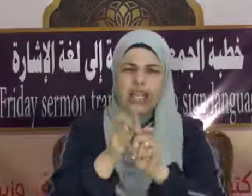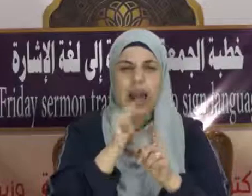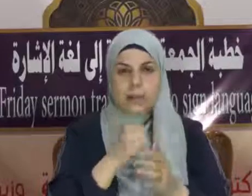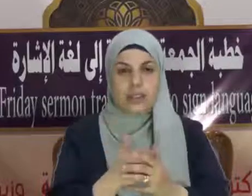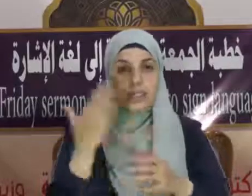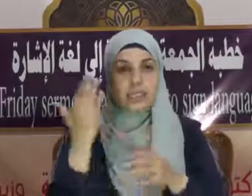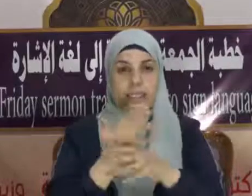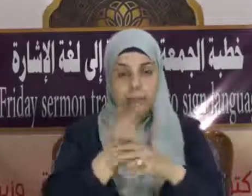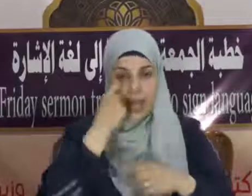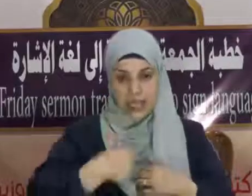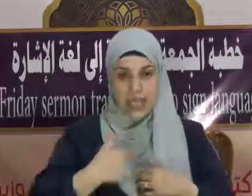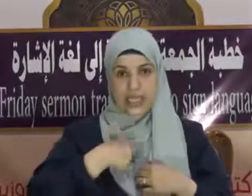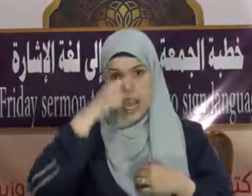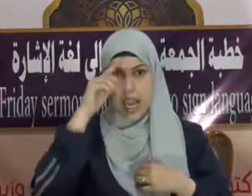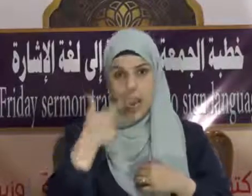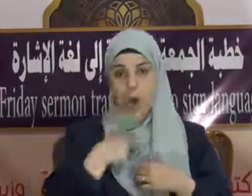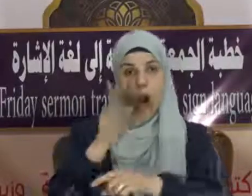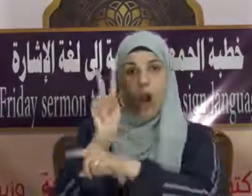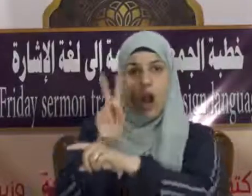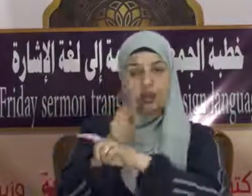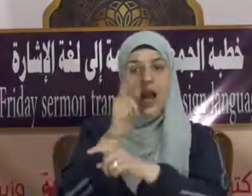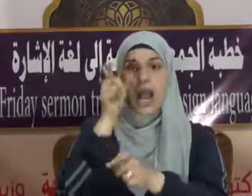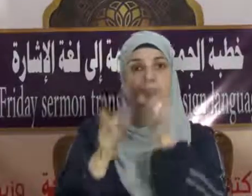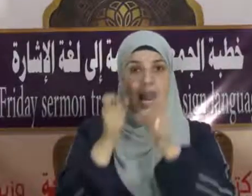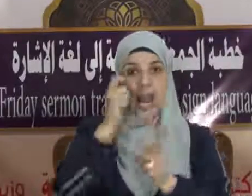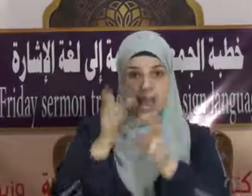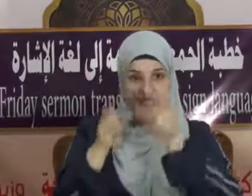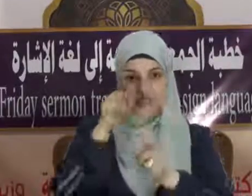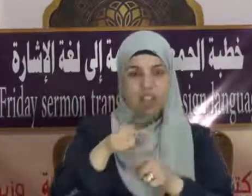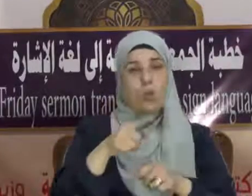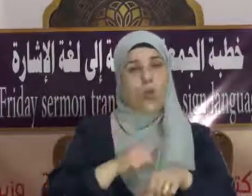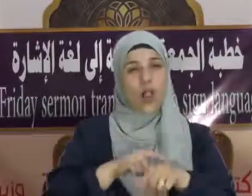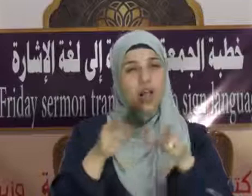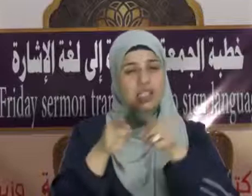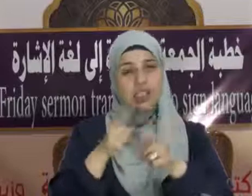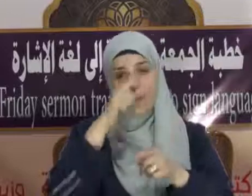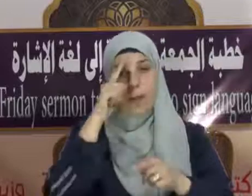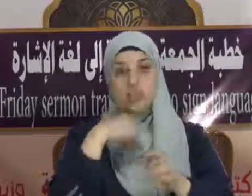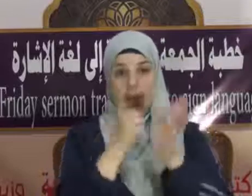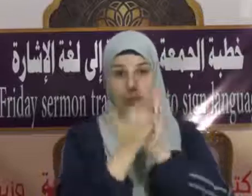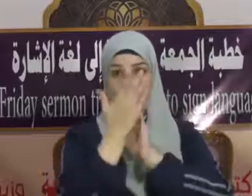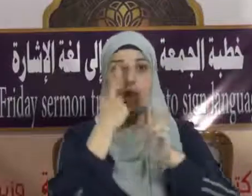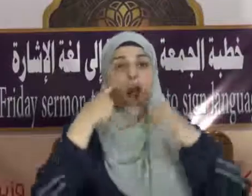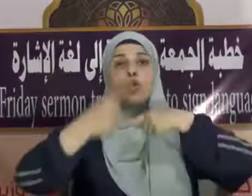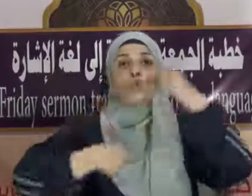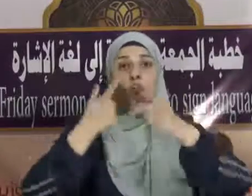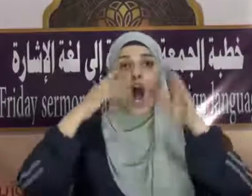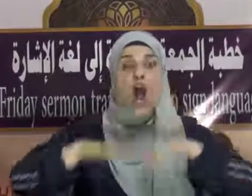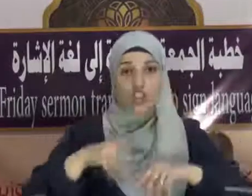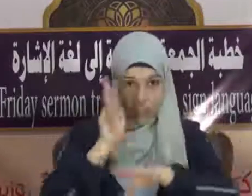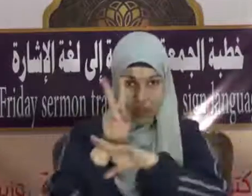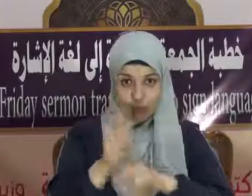لأن الإنسان وإن خدع بعض الناس بعض الوقت فإنه لا يمكن أن يخدع جيرانه كل